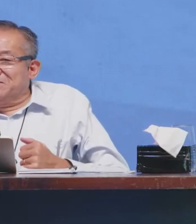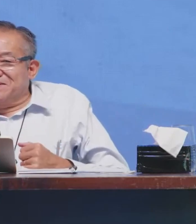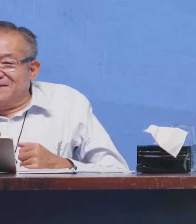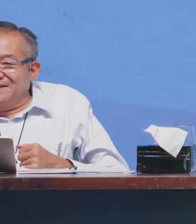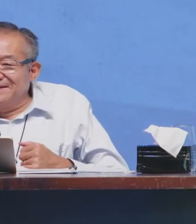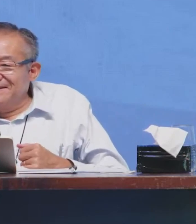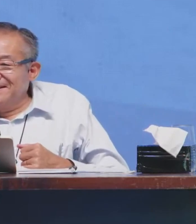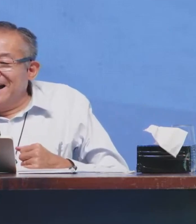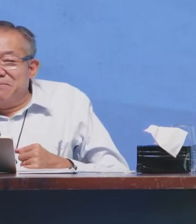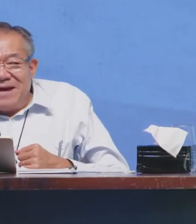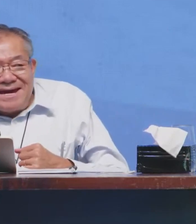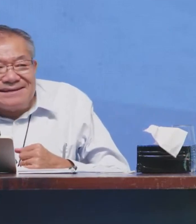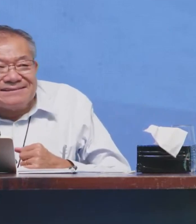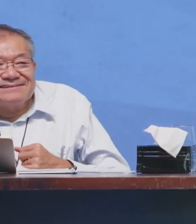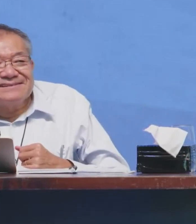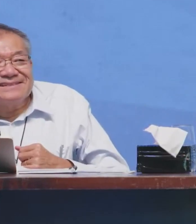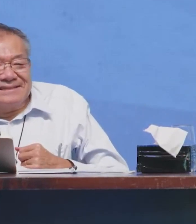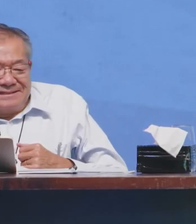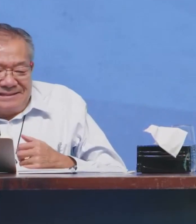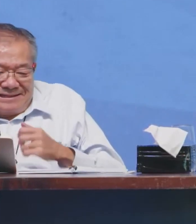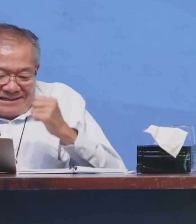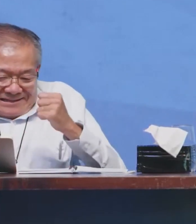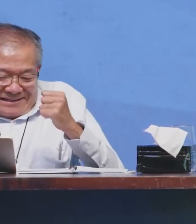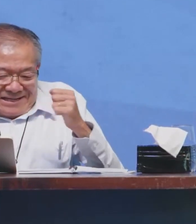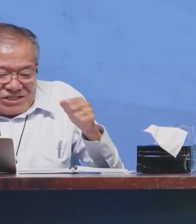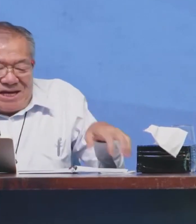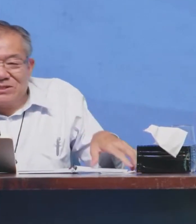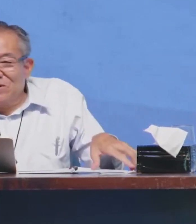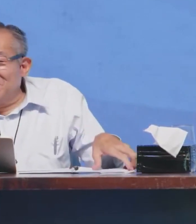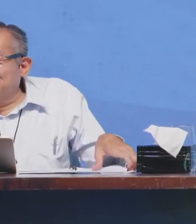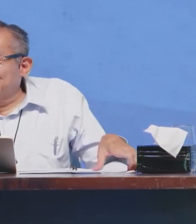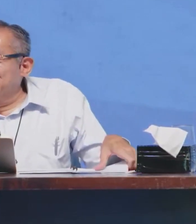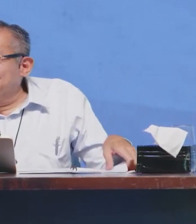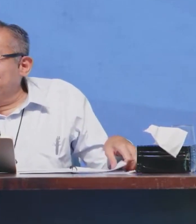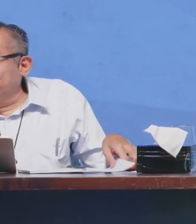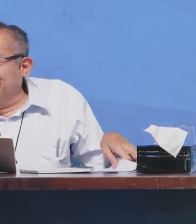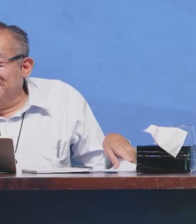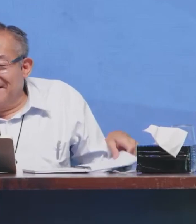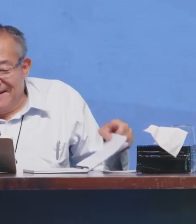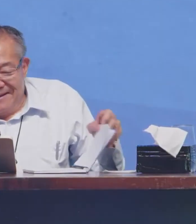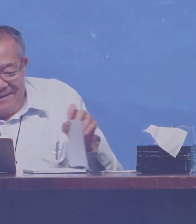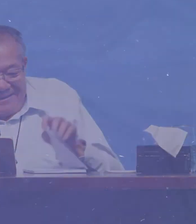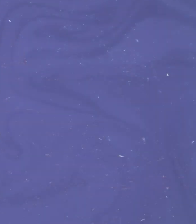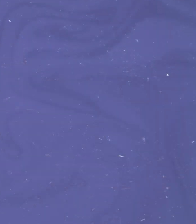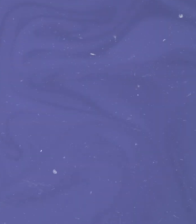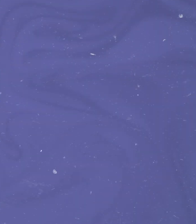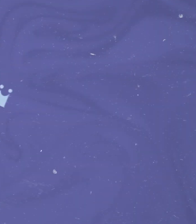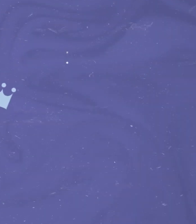Deus. Amém? Jesus é o Senhor.